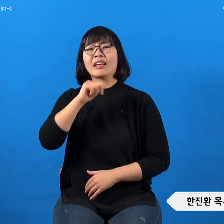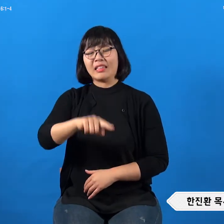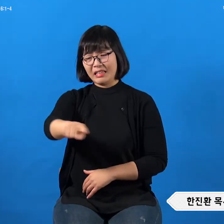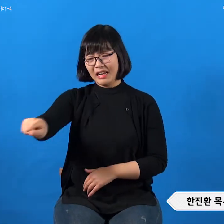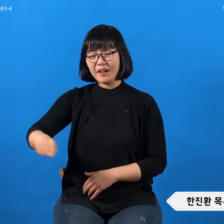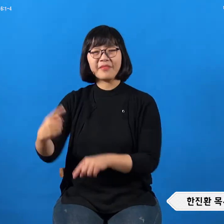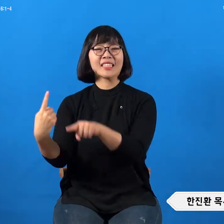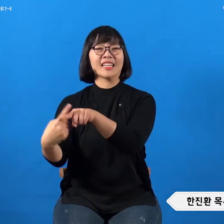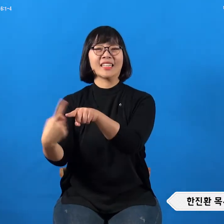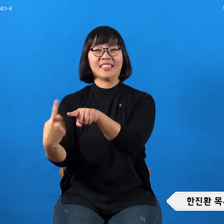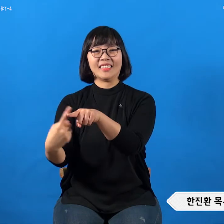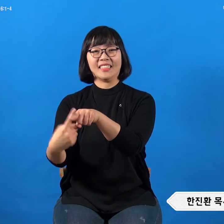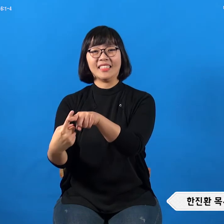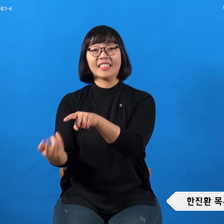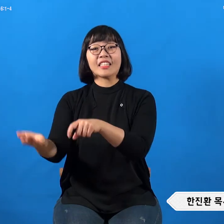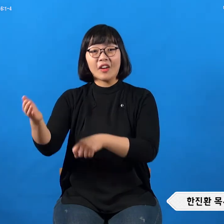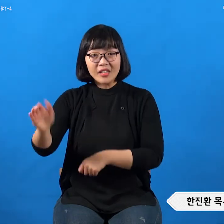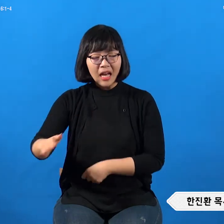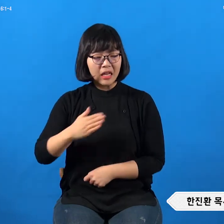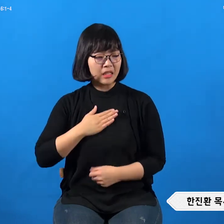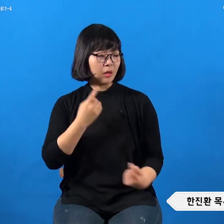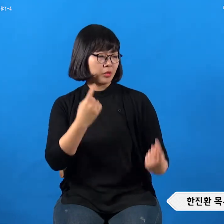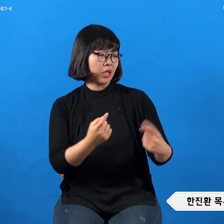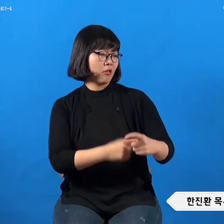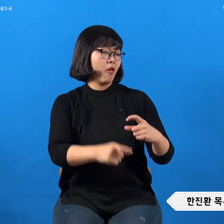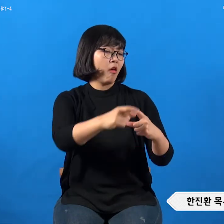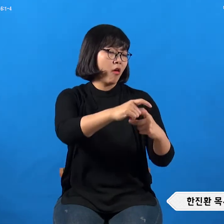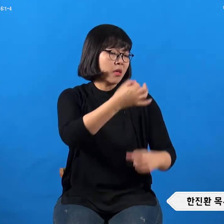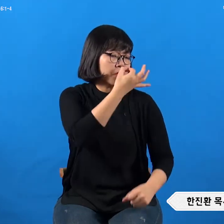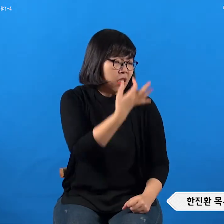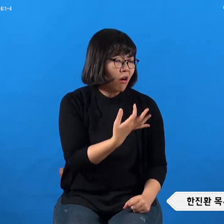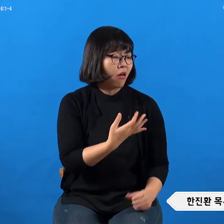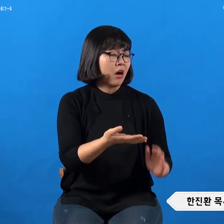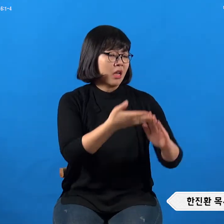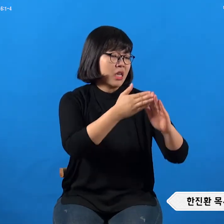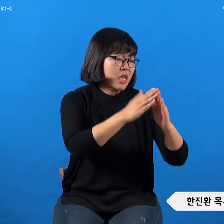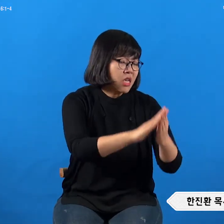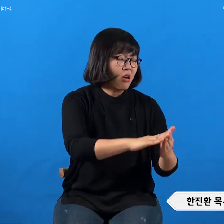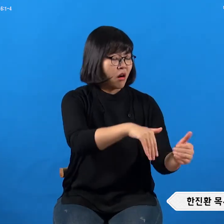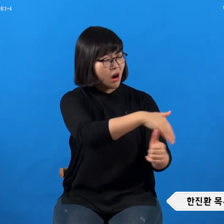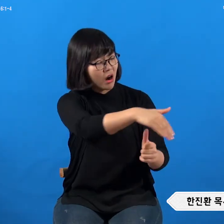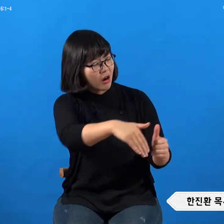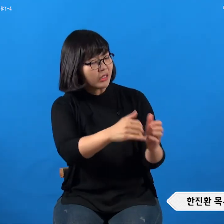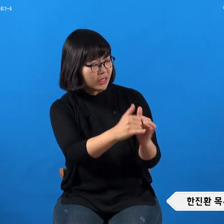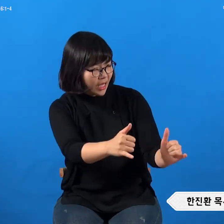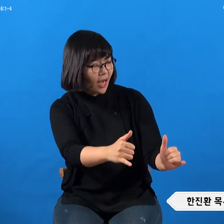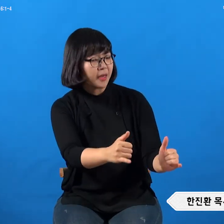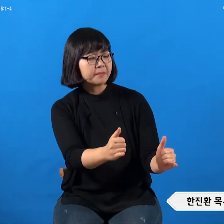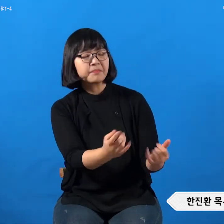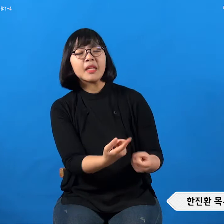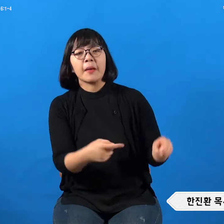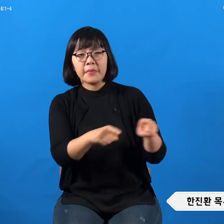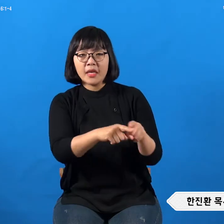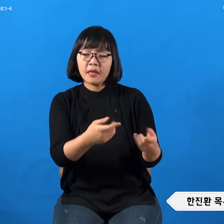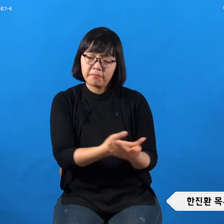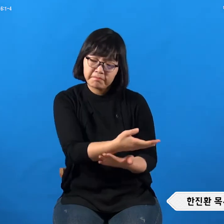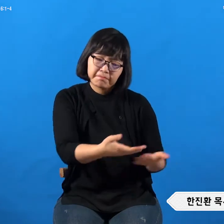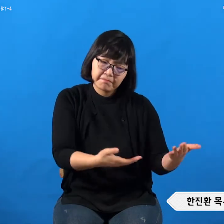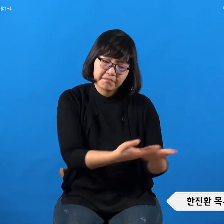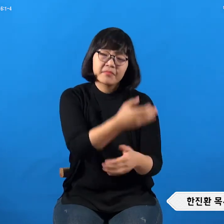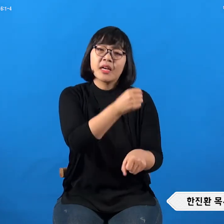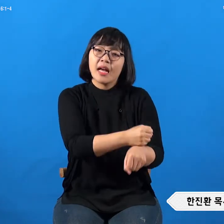먹을 때마다 나보다 더 가난한 사람들을 잊지 않겠습니다. 조금씩이라도 함께